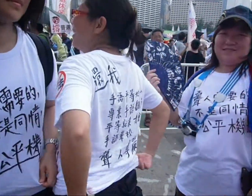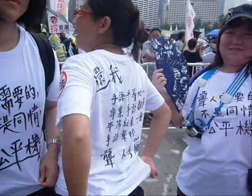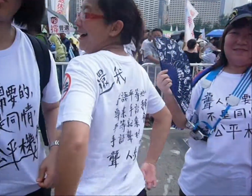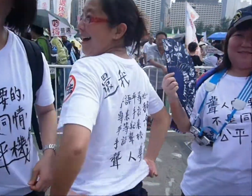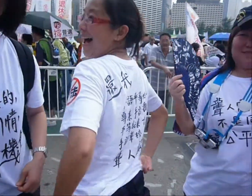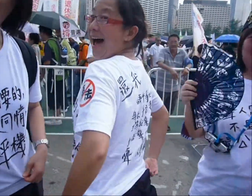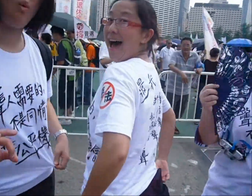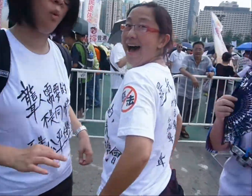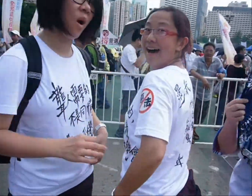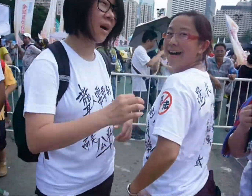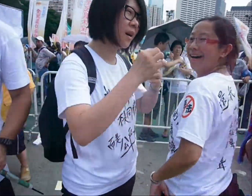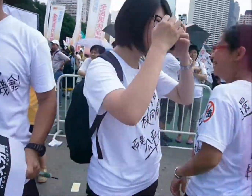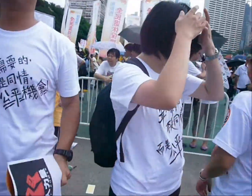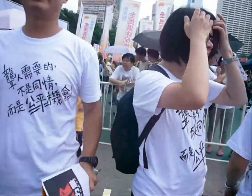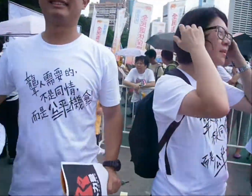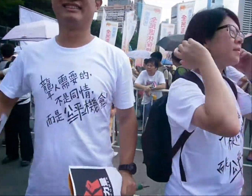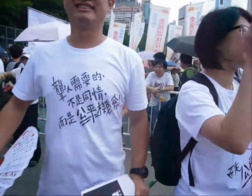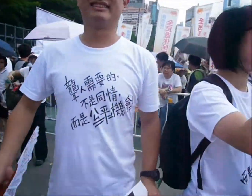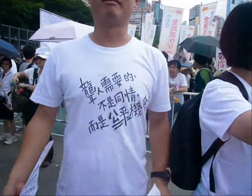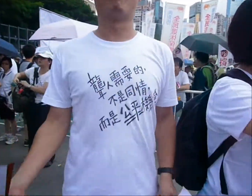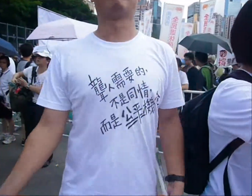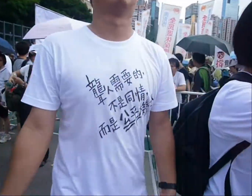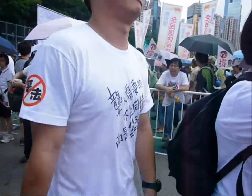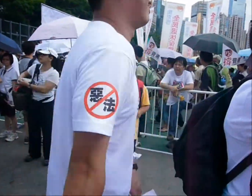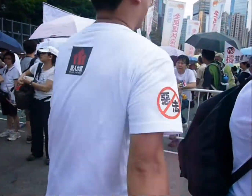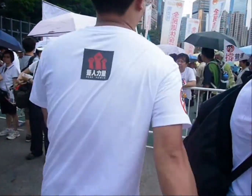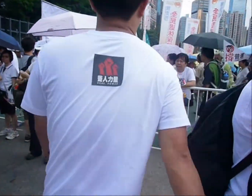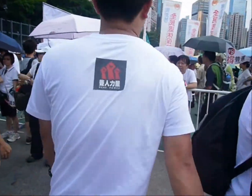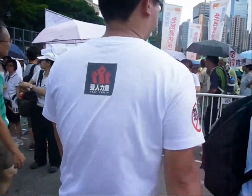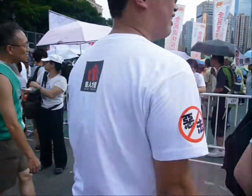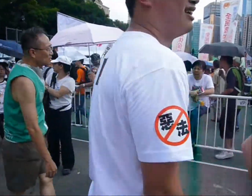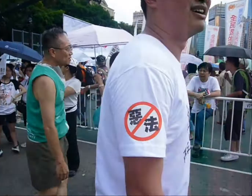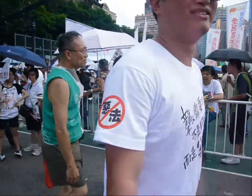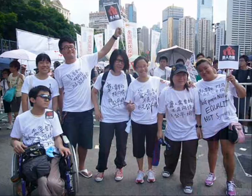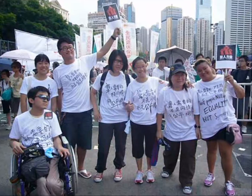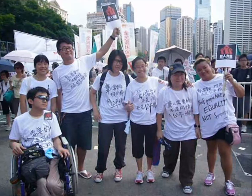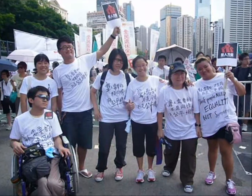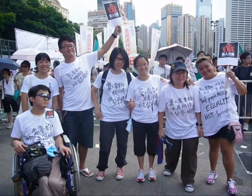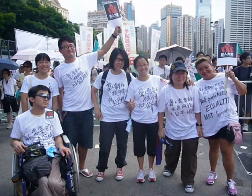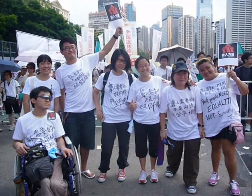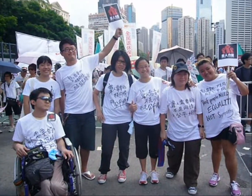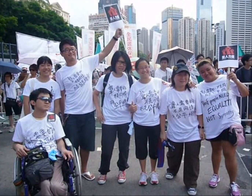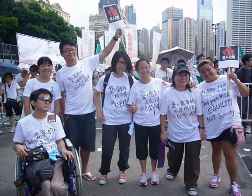為明天，天家烈罪。